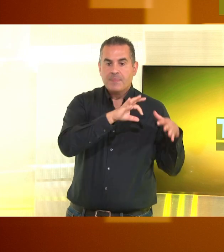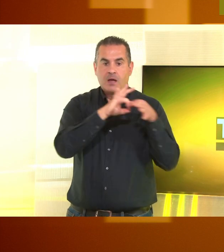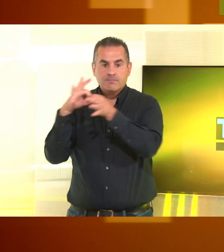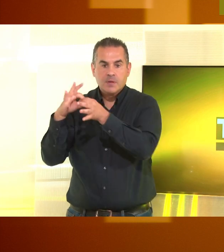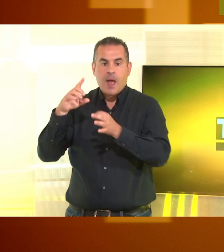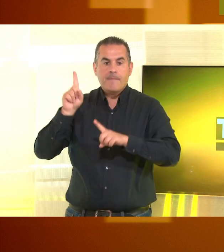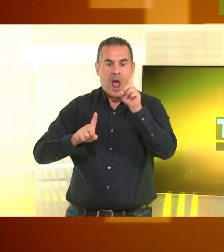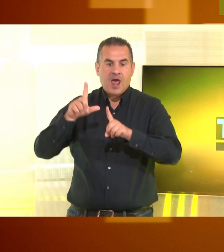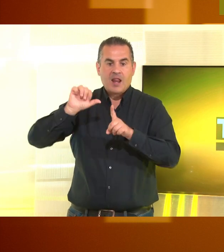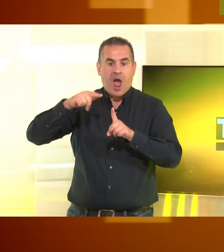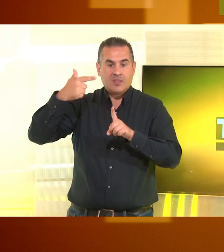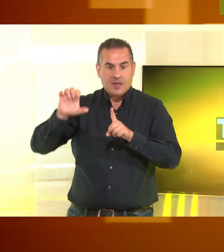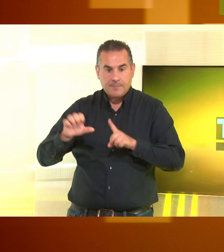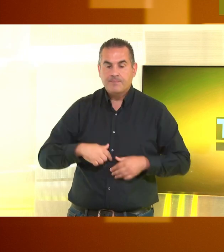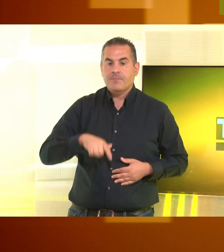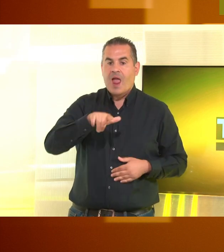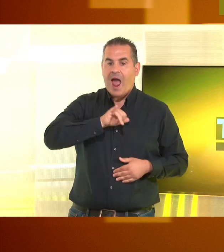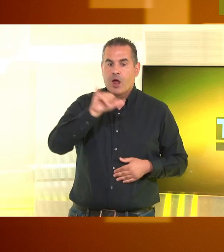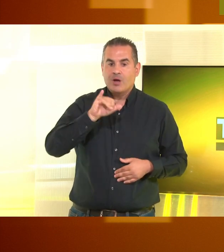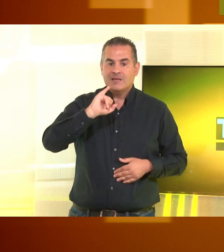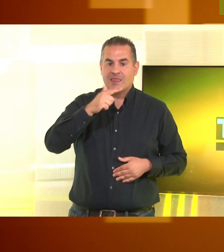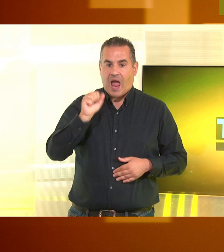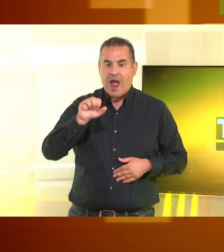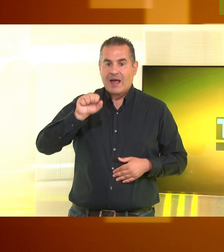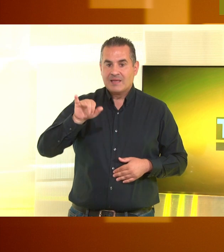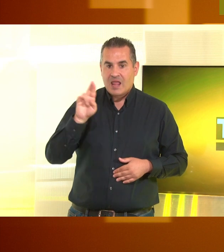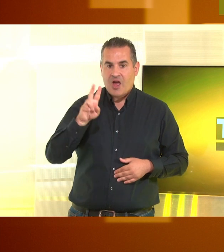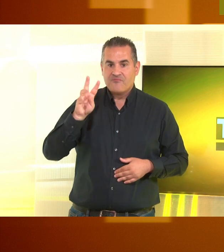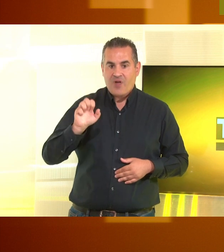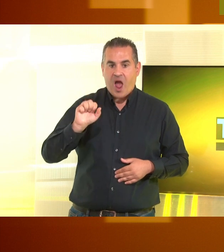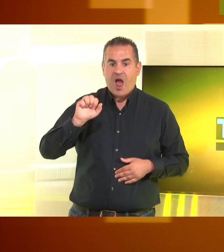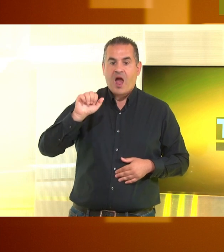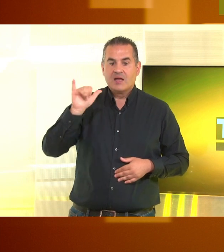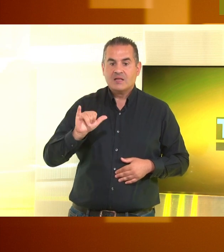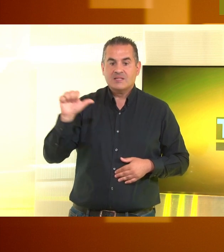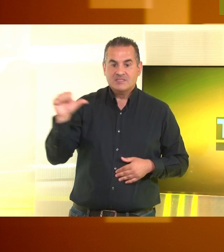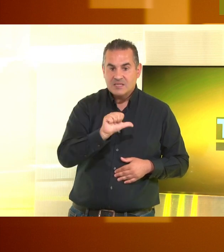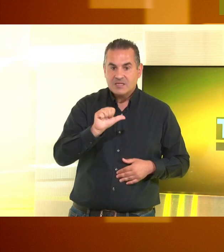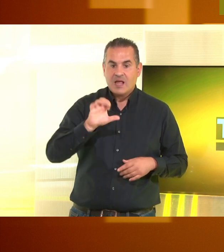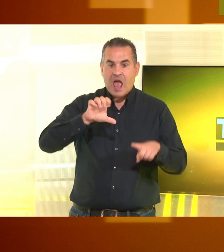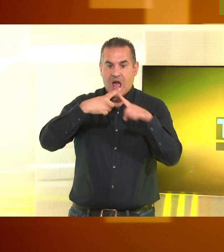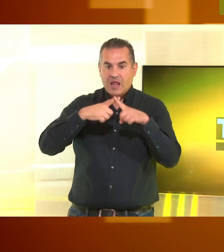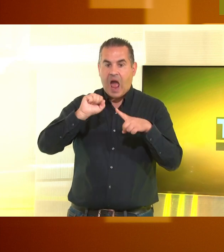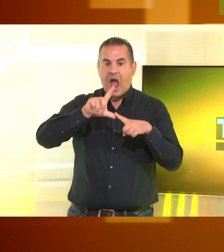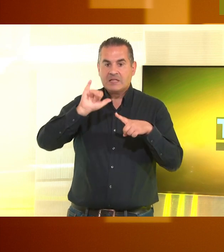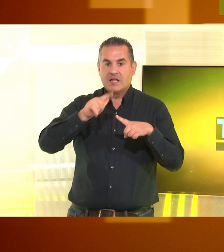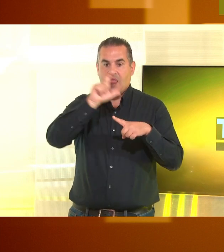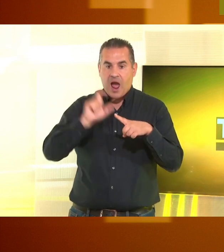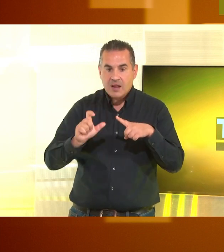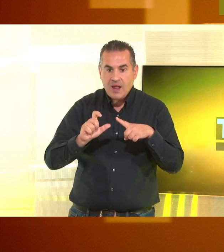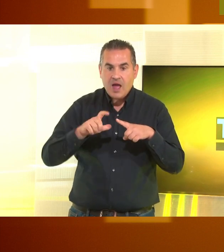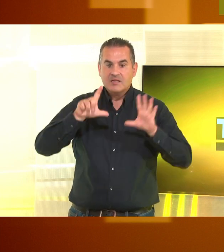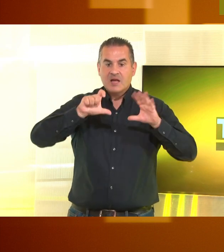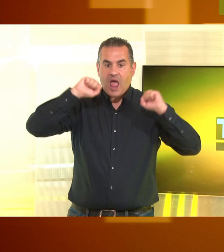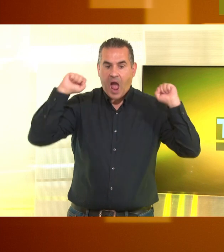forte della partecipazione azionaria tedesca, per 60 anni è stato il principale vettore in attività nell'isola. Aeroitalia invece ha